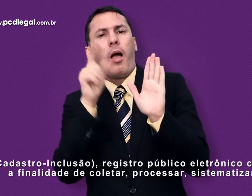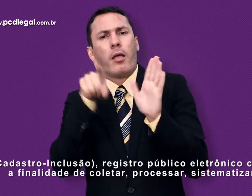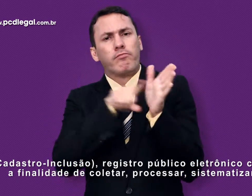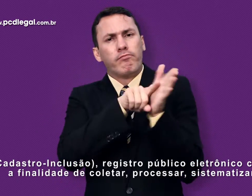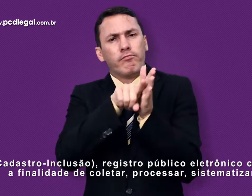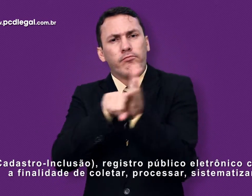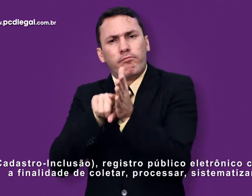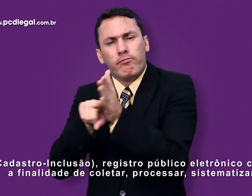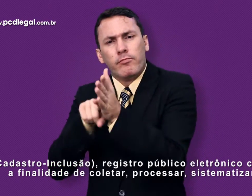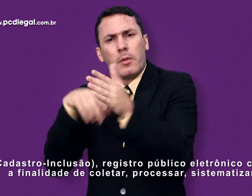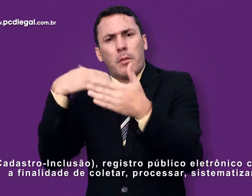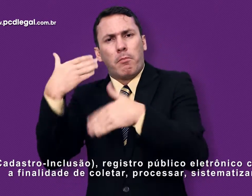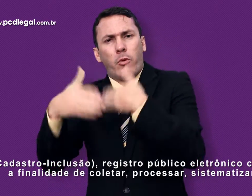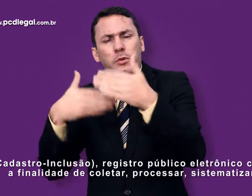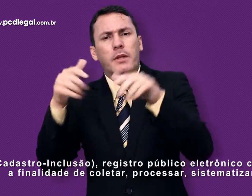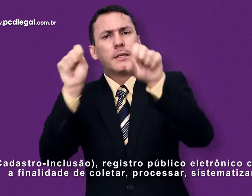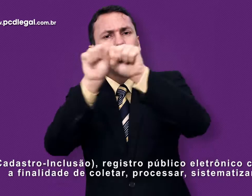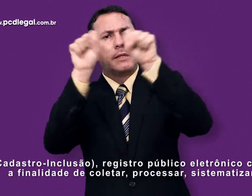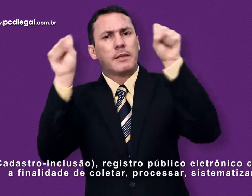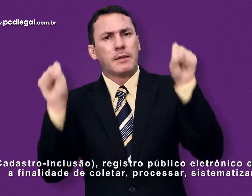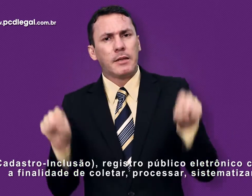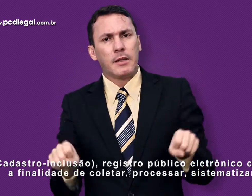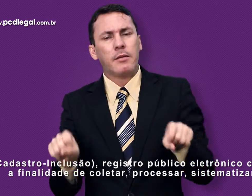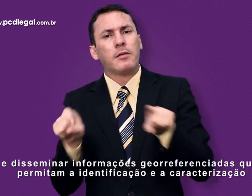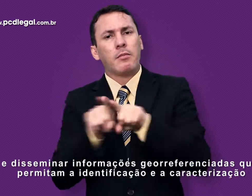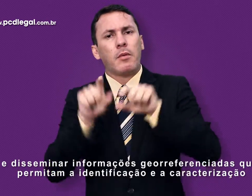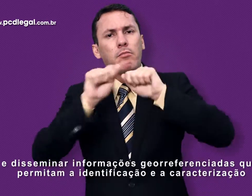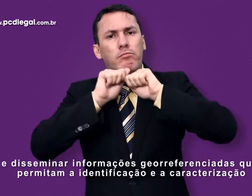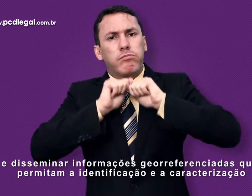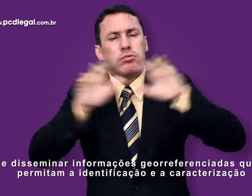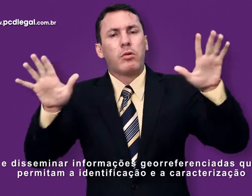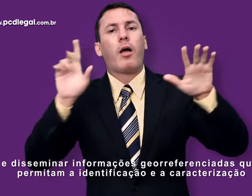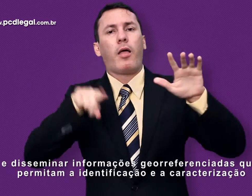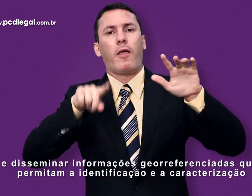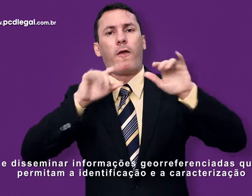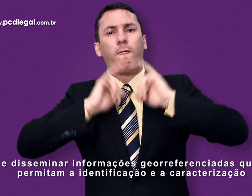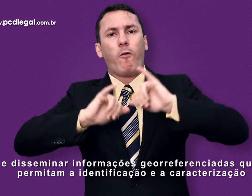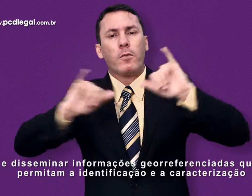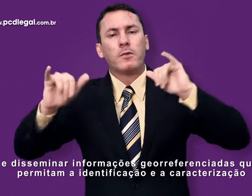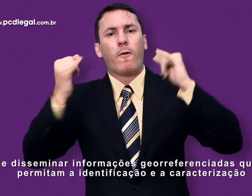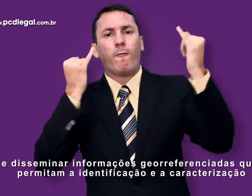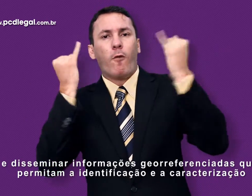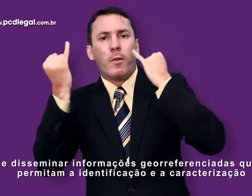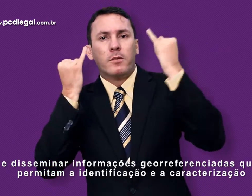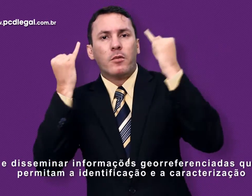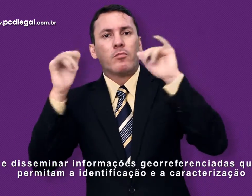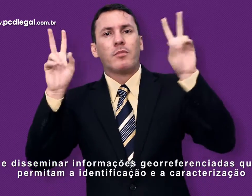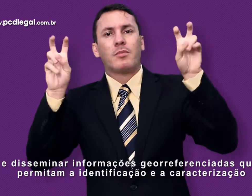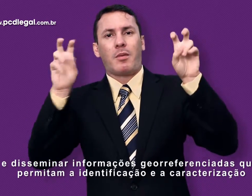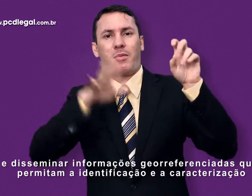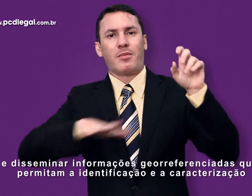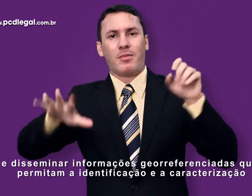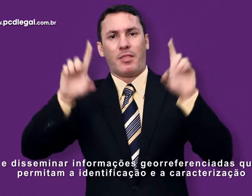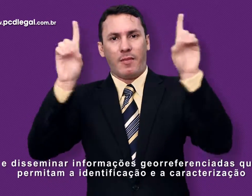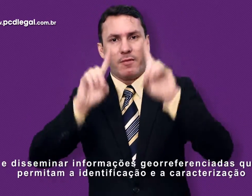de coletar, processar, sistematizar e disseminar informações georreferenciadas que permitam